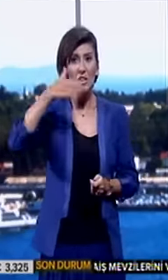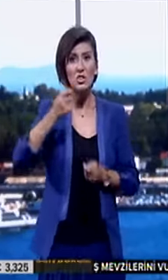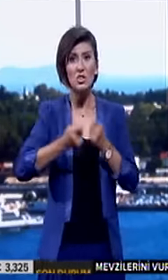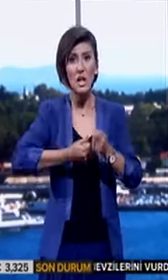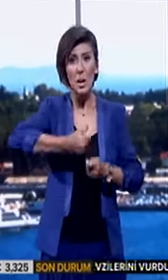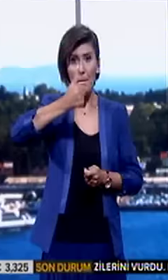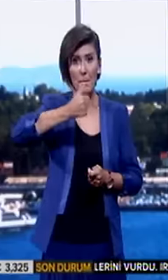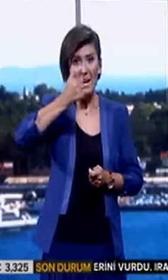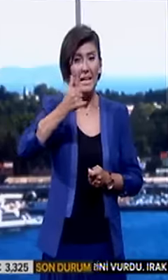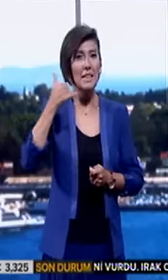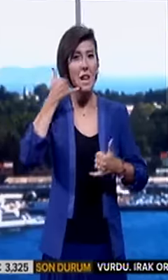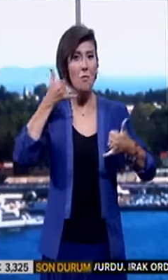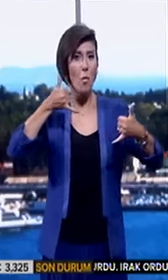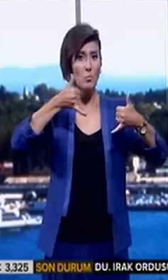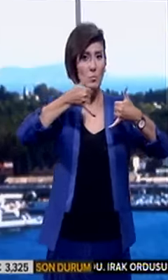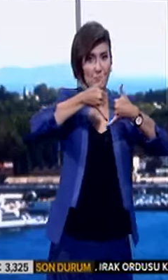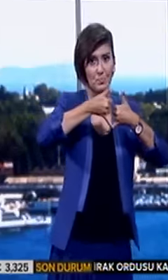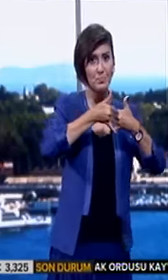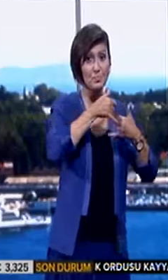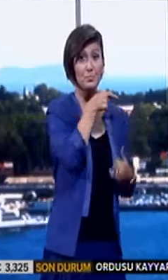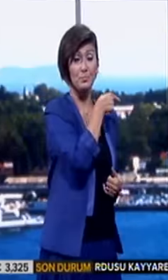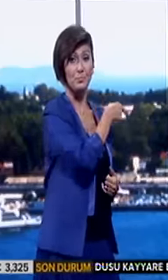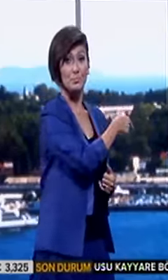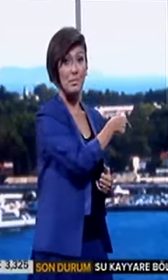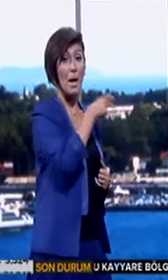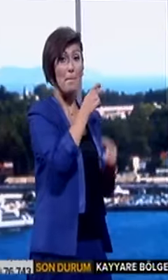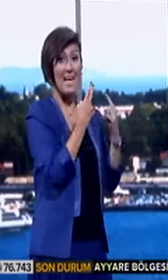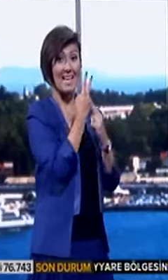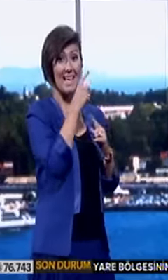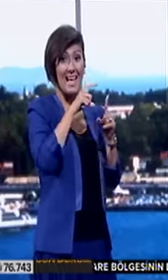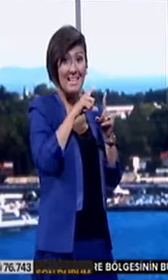Bakanı John Kerry ile telefonla görüştü. Kerry görüşmede